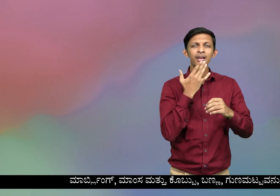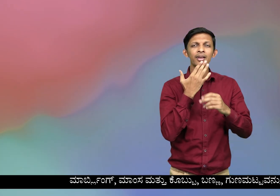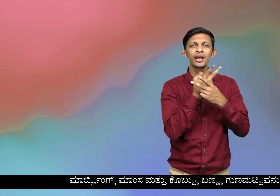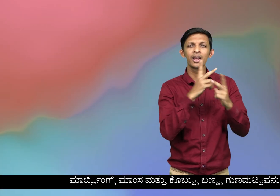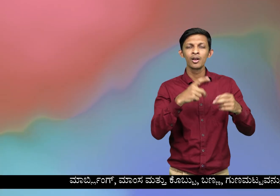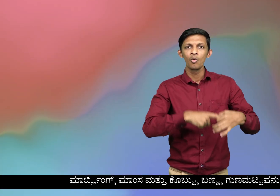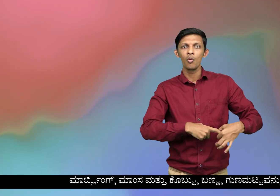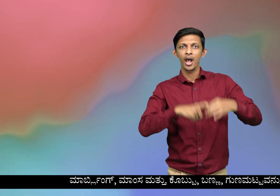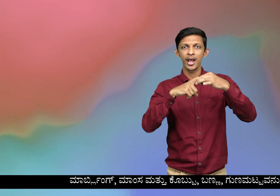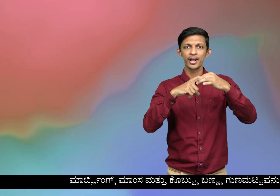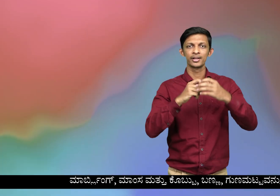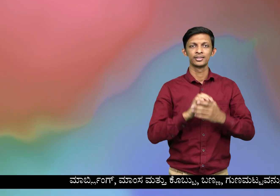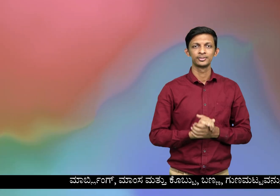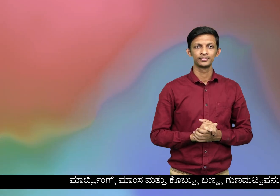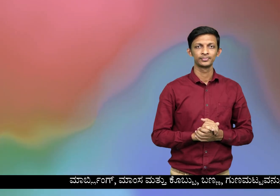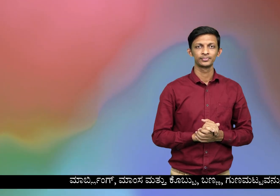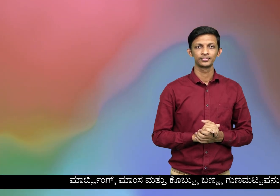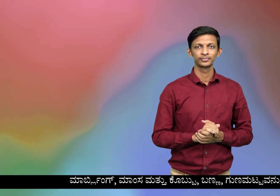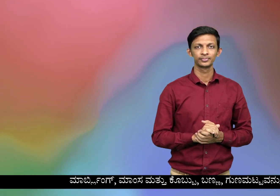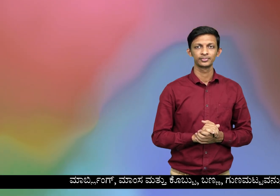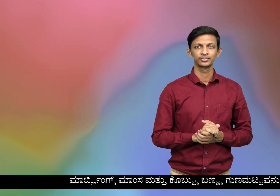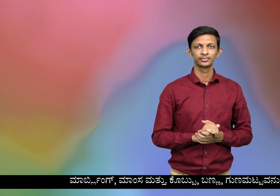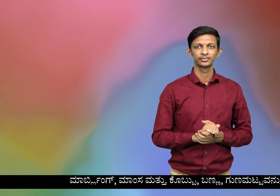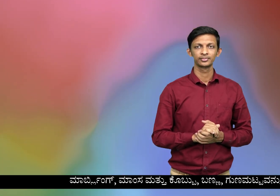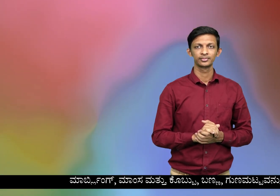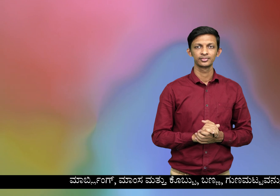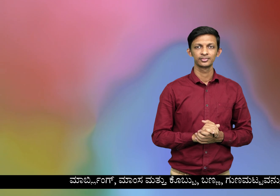ಮಾಂಸ ಮತ್ತು ಕೊಬ್ಬು ಬಣ್ಣ ಗುಣಮಟ್ಟವನ್ನು ಹೊಂದಿರಬೇಕು.